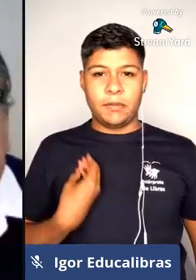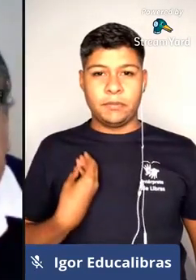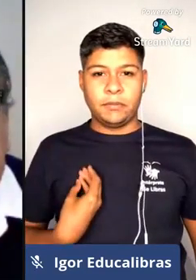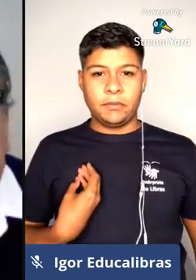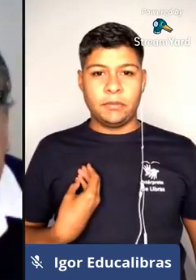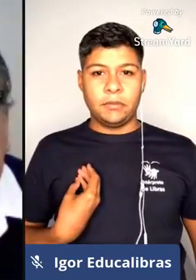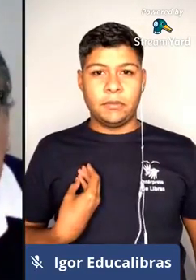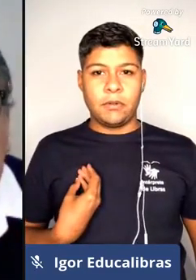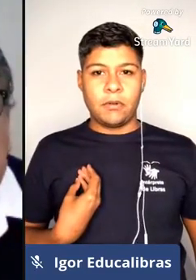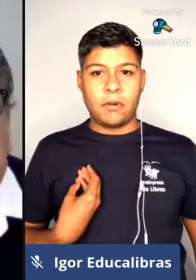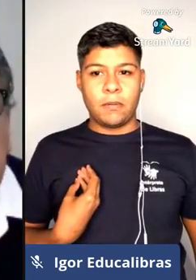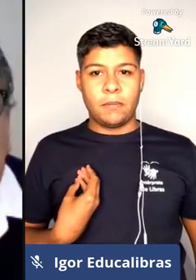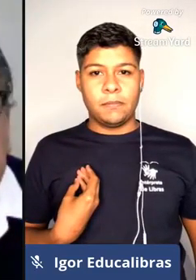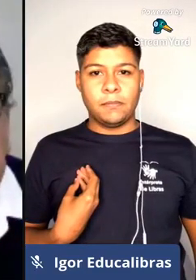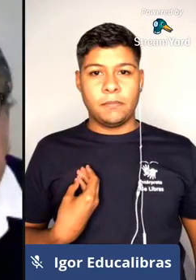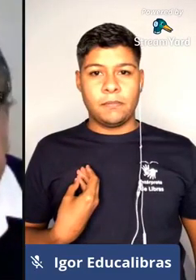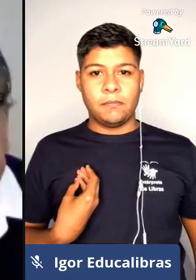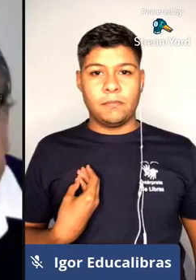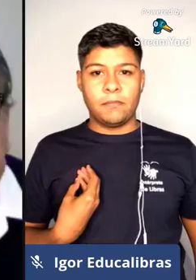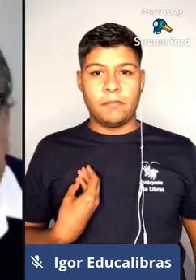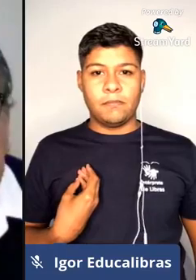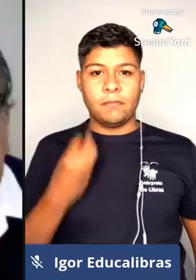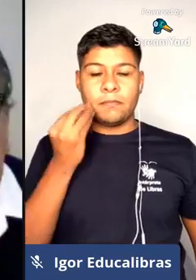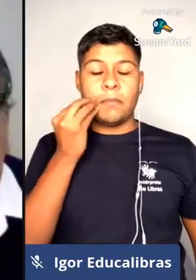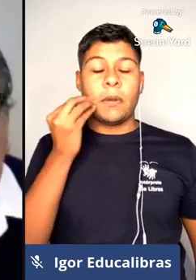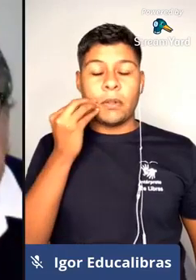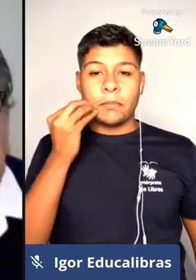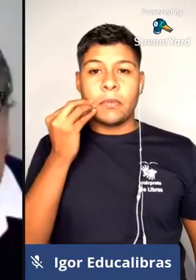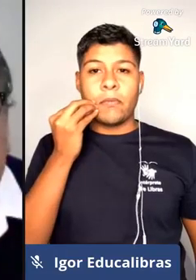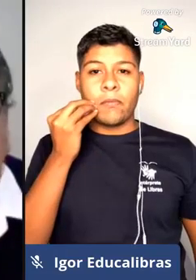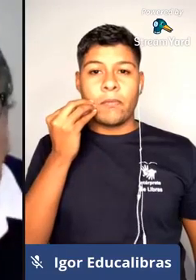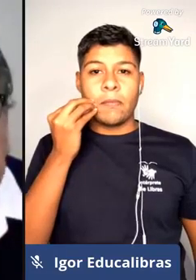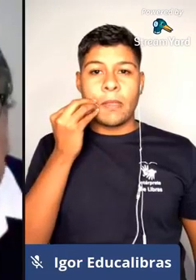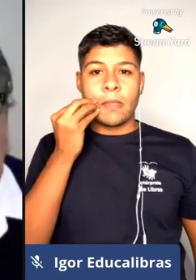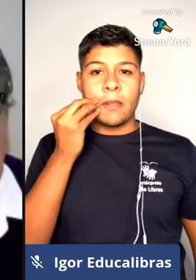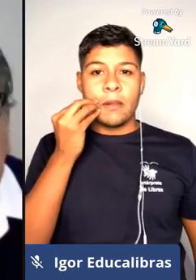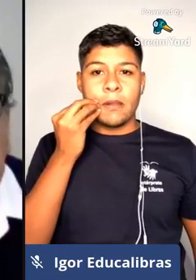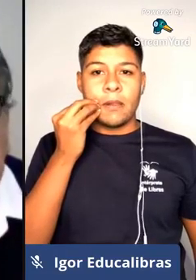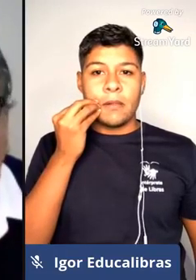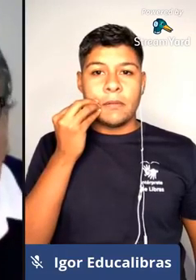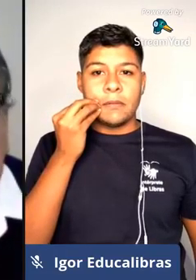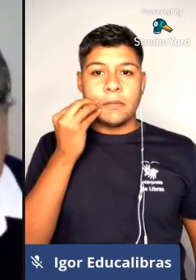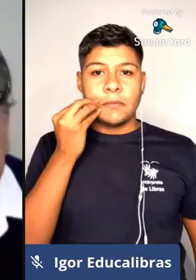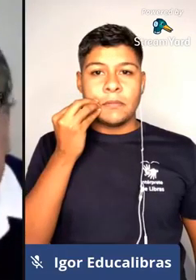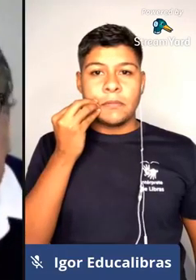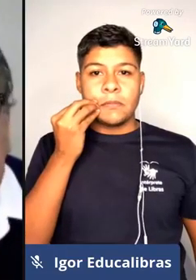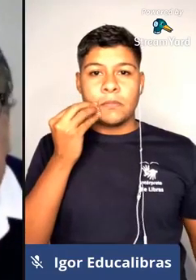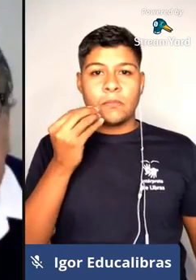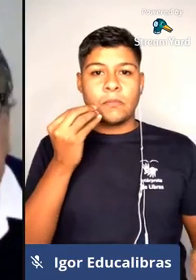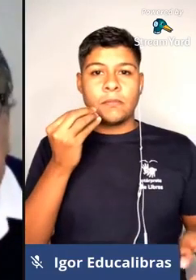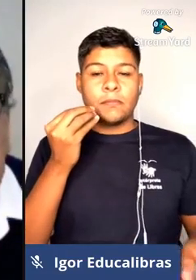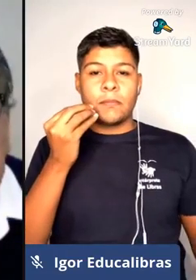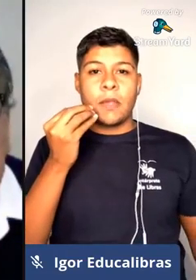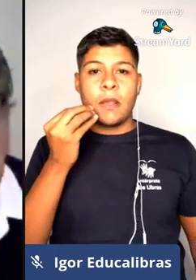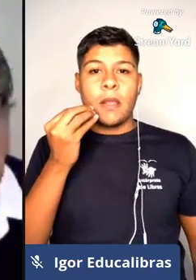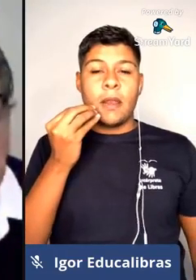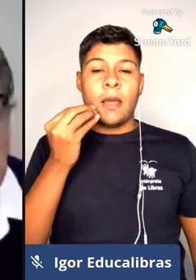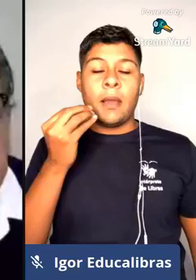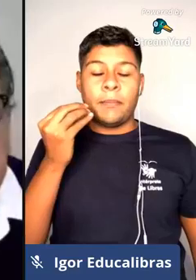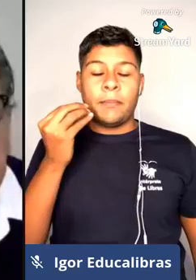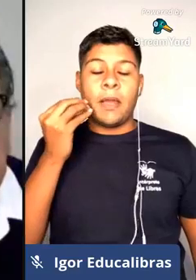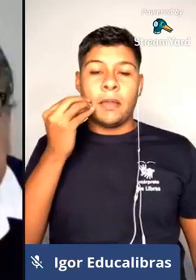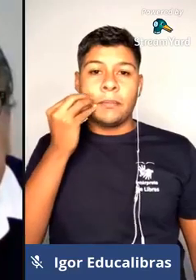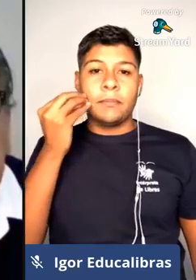gente chamava de Colégio dos Louquinhos, onde, recordando hoje, ali